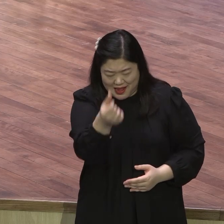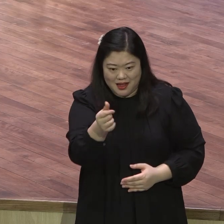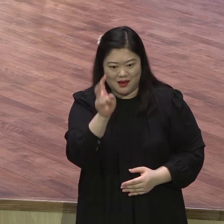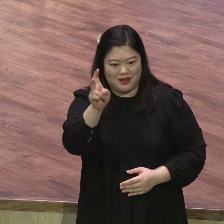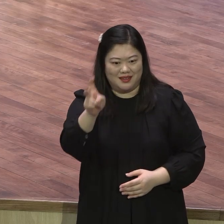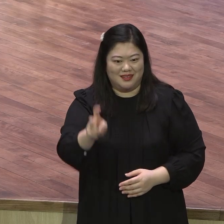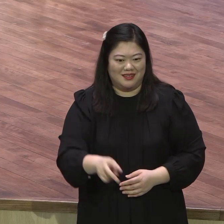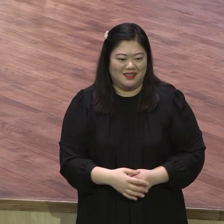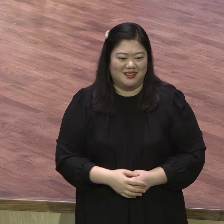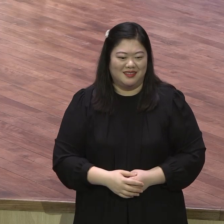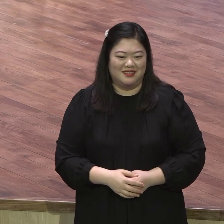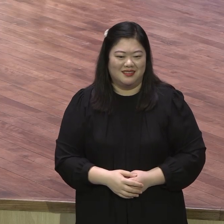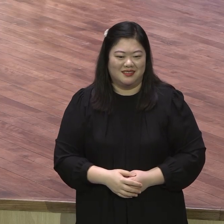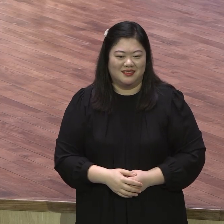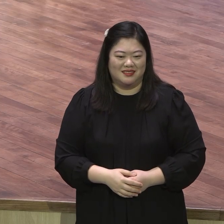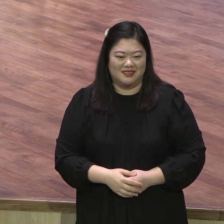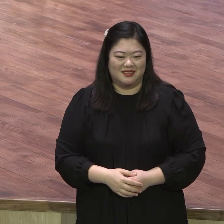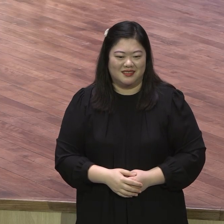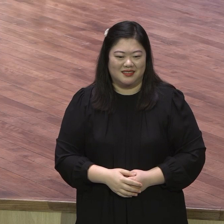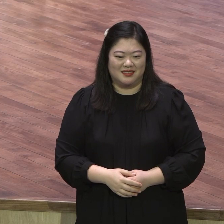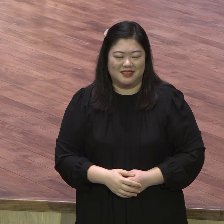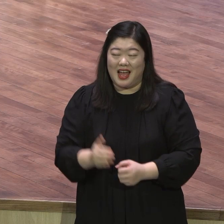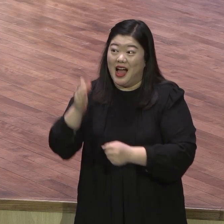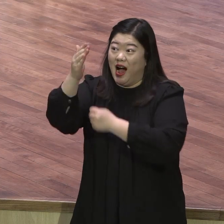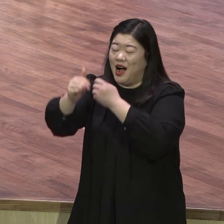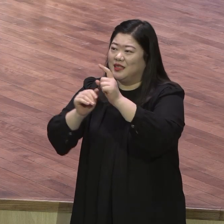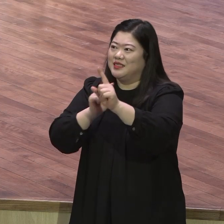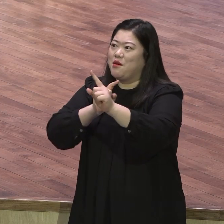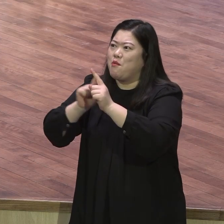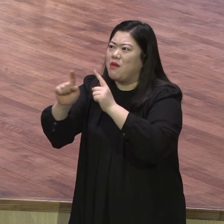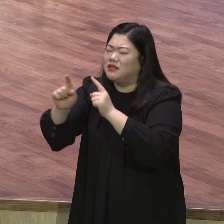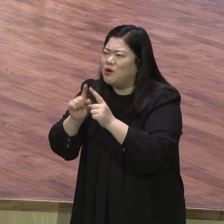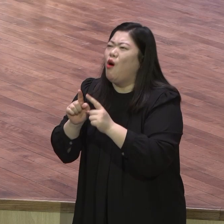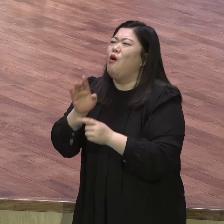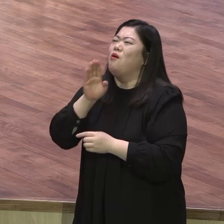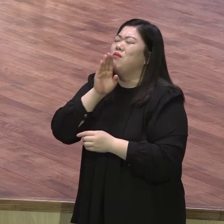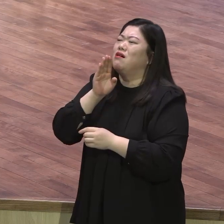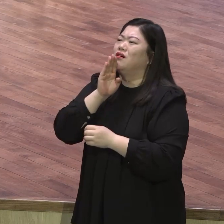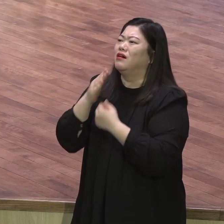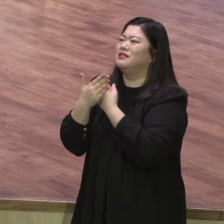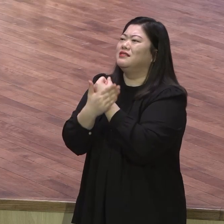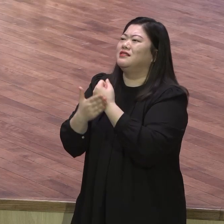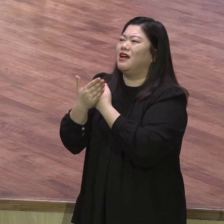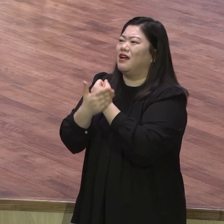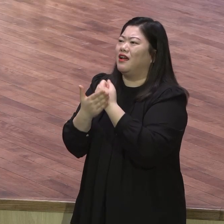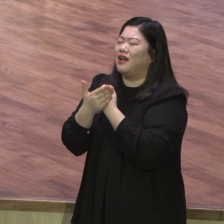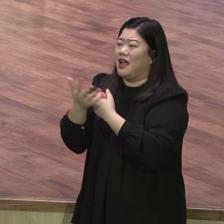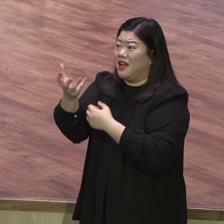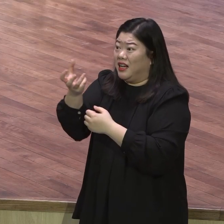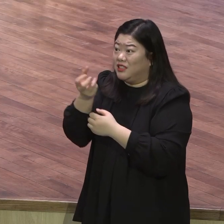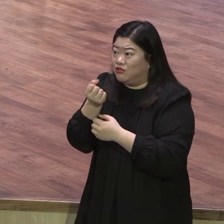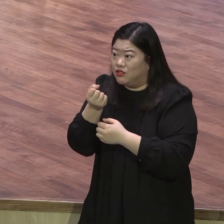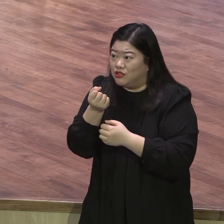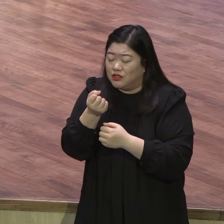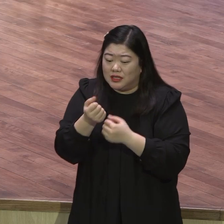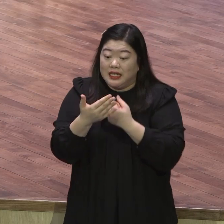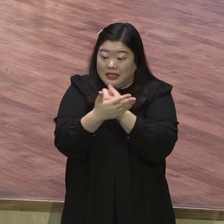우리의 삶이 하나님의 말씀이 성취되는데 승인받는 다시 말하면 언약의 여정 속이 된다.